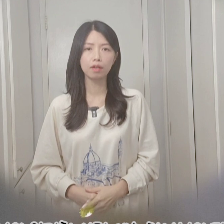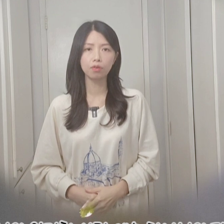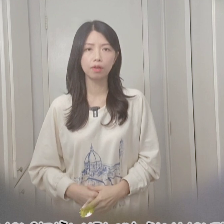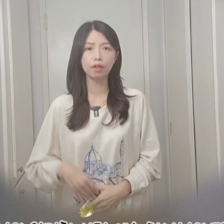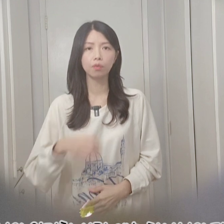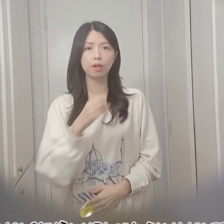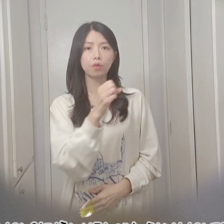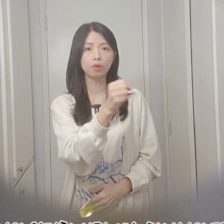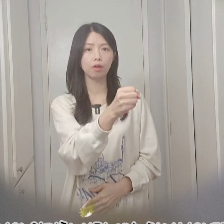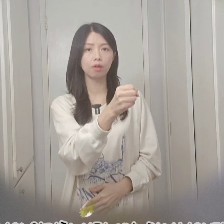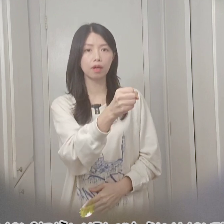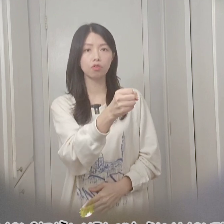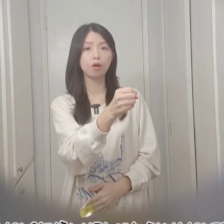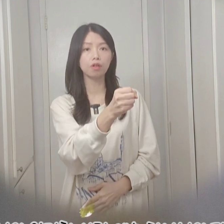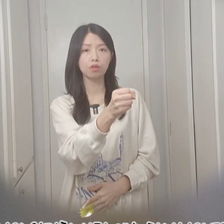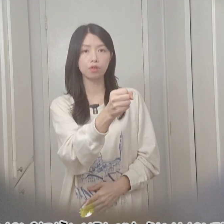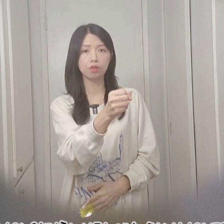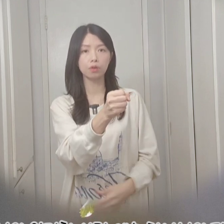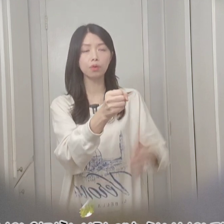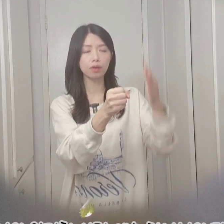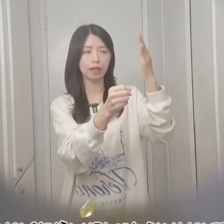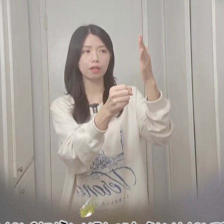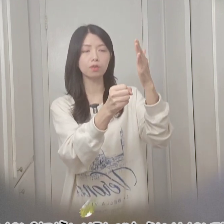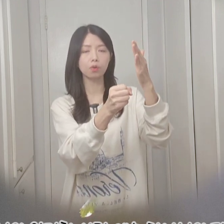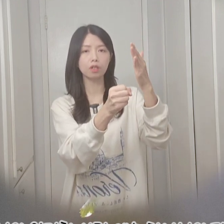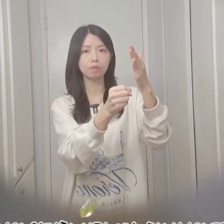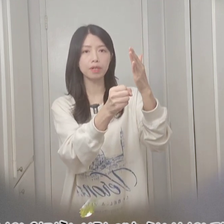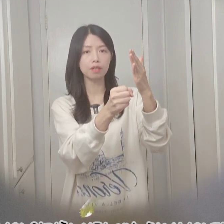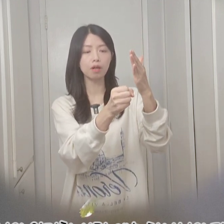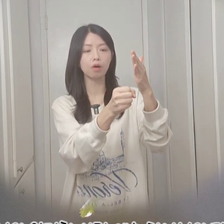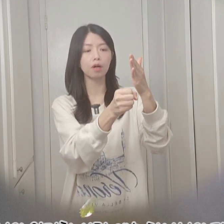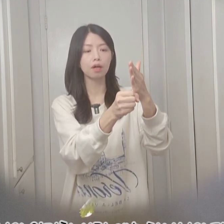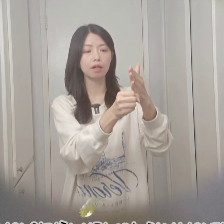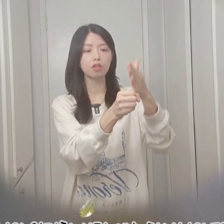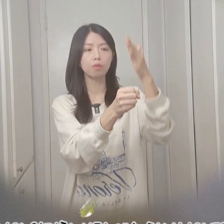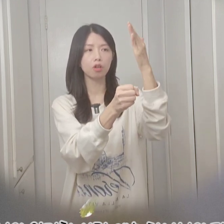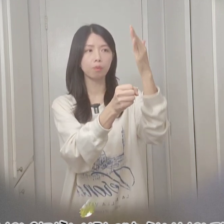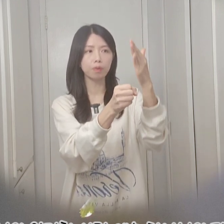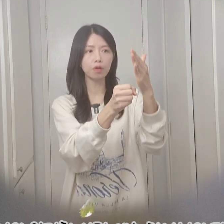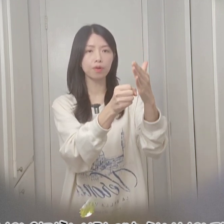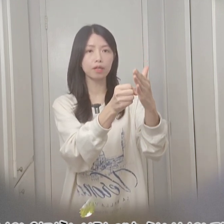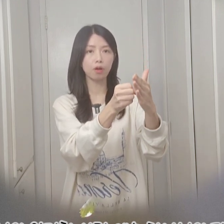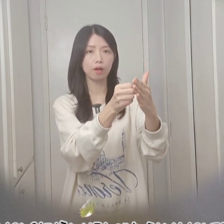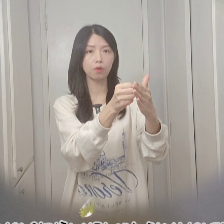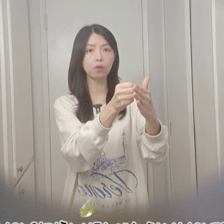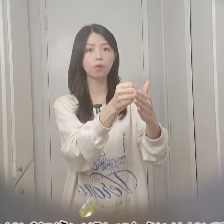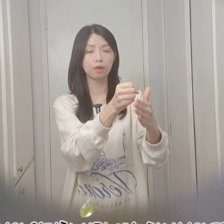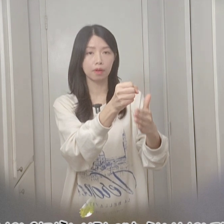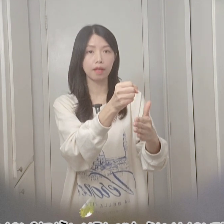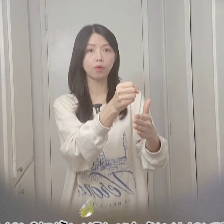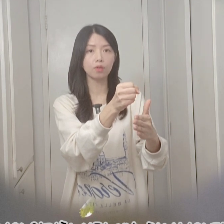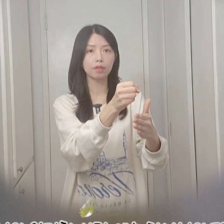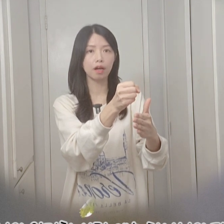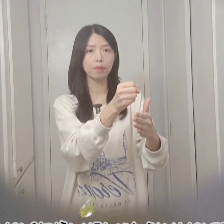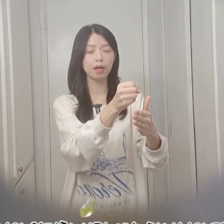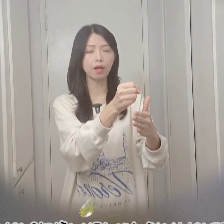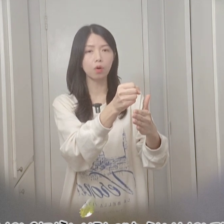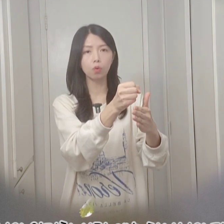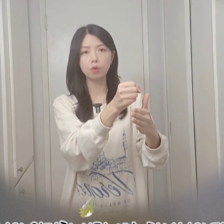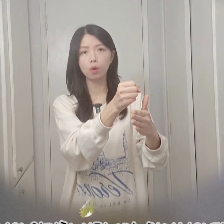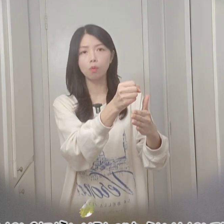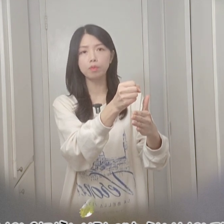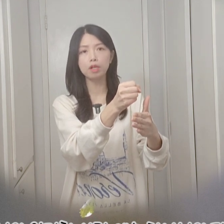하나님이라고 한 제수어는 왼손을 이렇게 주먹을 쥐어주시고 다른 손은 피셔서 이 주먹 옆을 위에서 아래로 내려오신